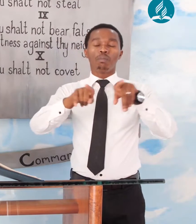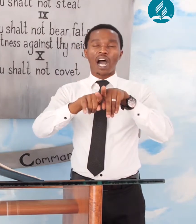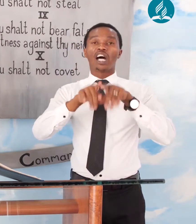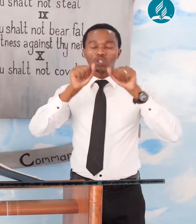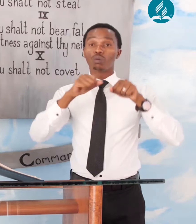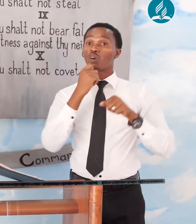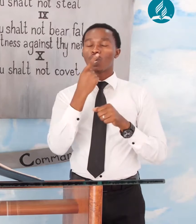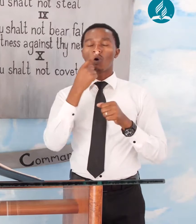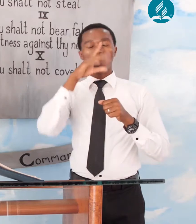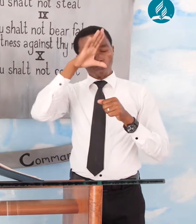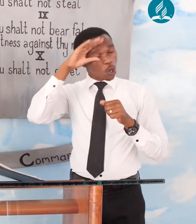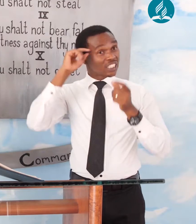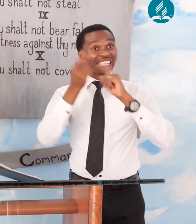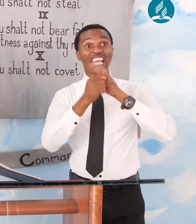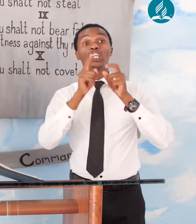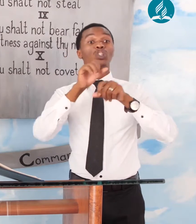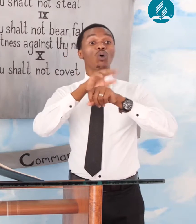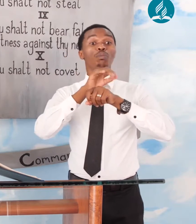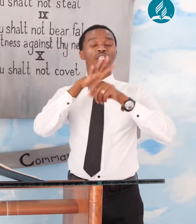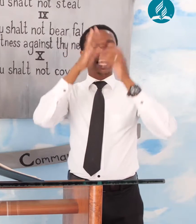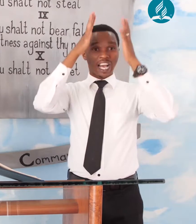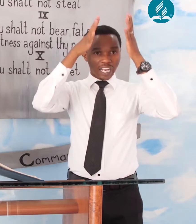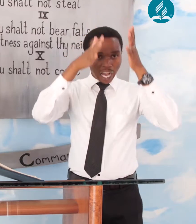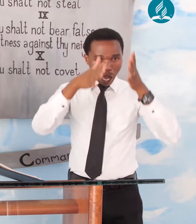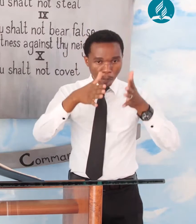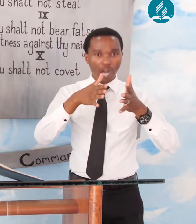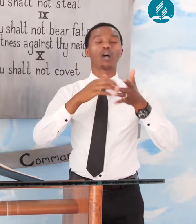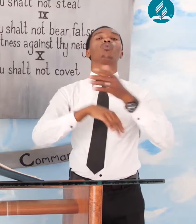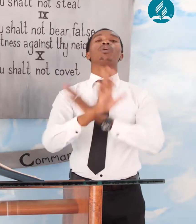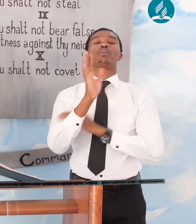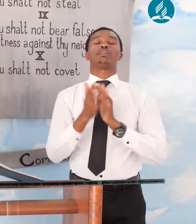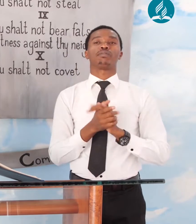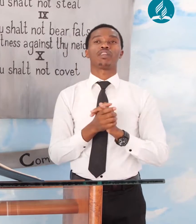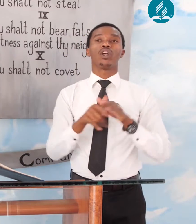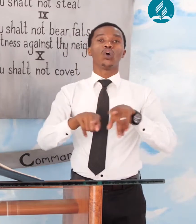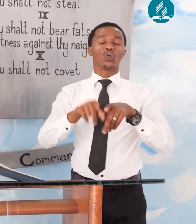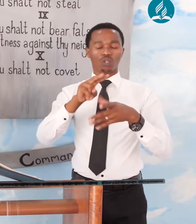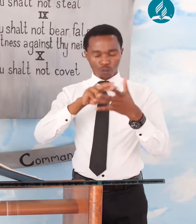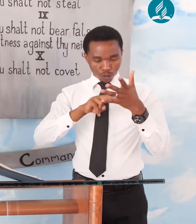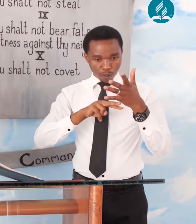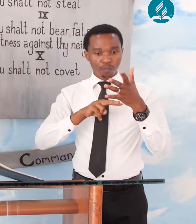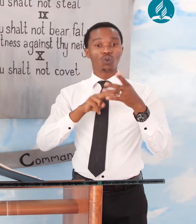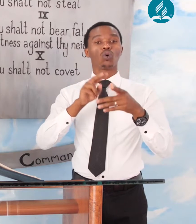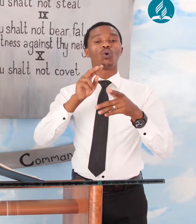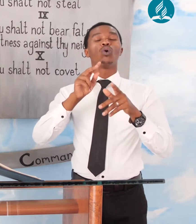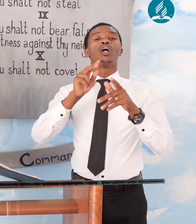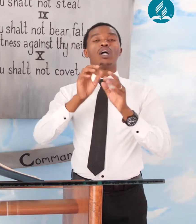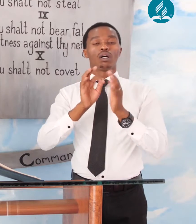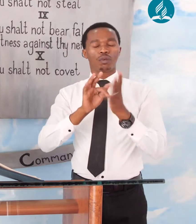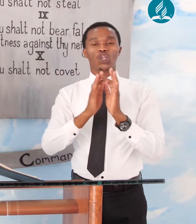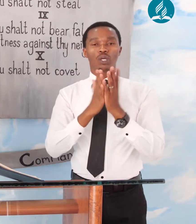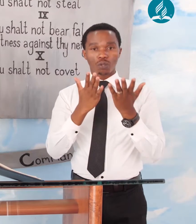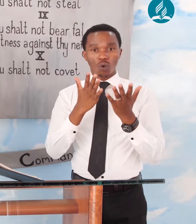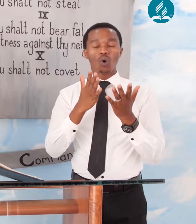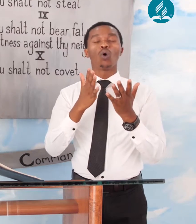w'Imana ibyo tubisanga mu kuva igice cya 32